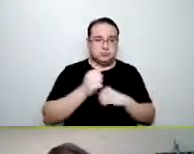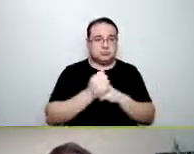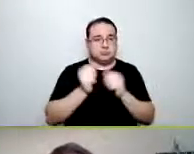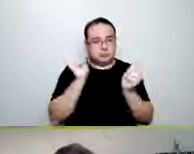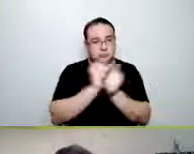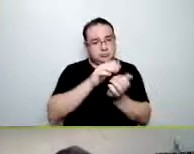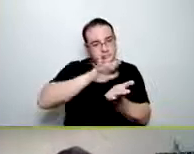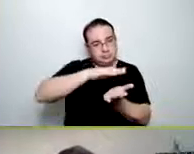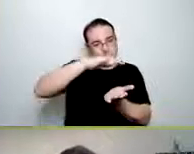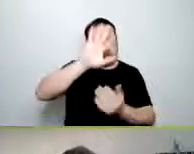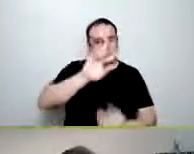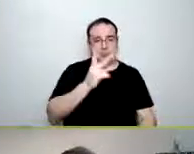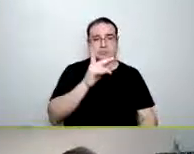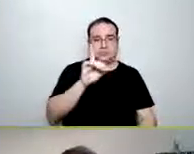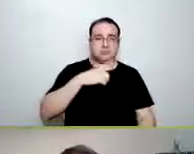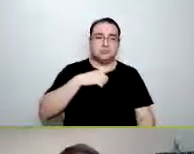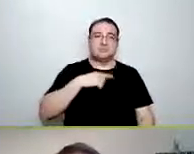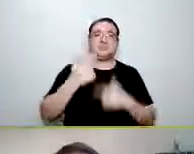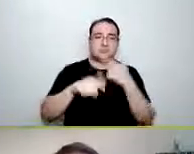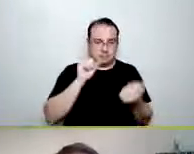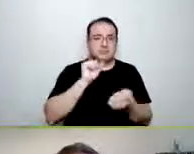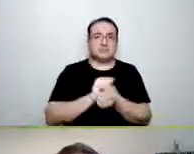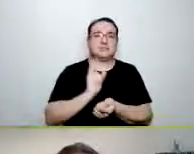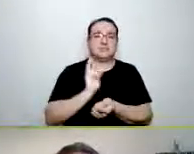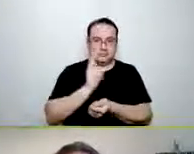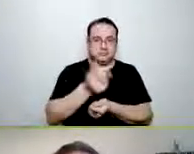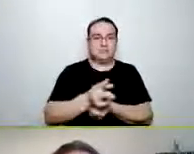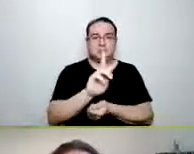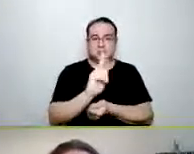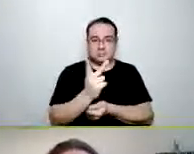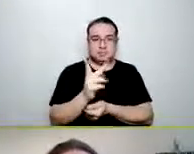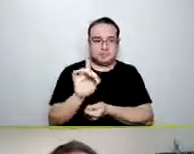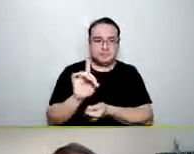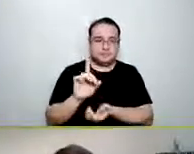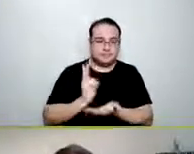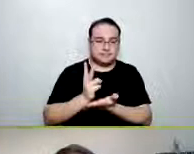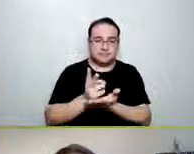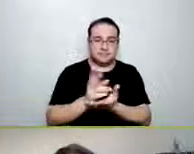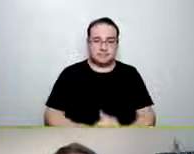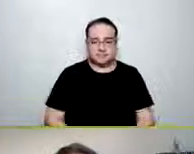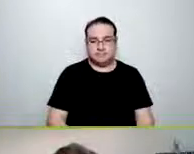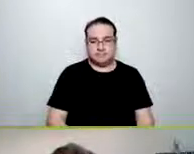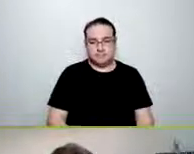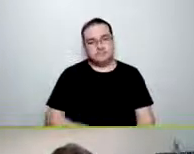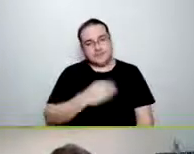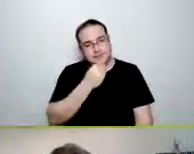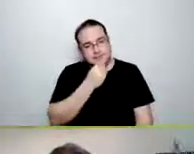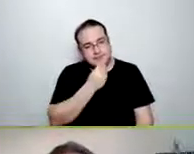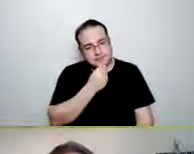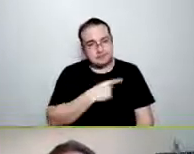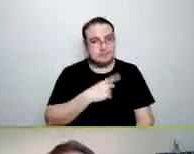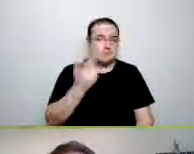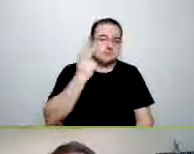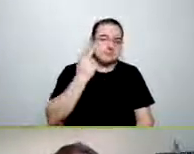coleções de discos rígidos que hoje ainda estão pelo menos nos computadores maiores, né? E claro que cada vez mais é comum